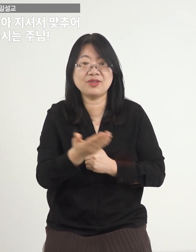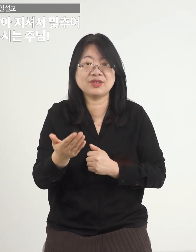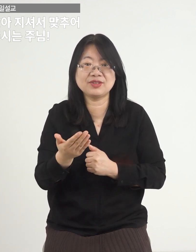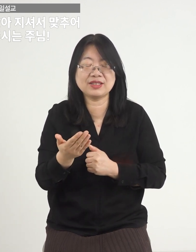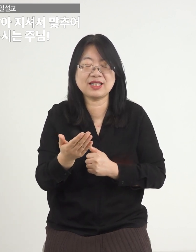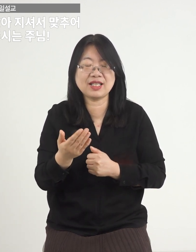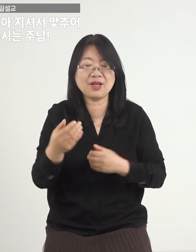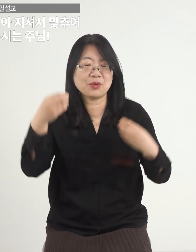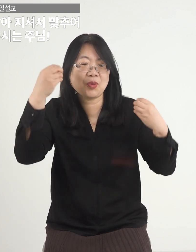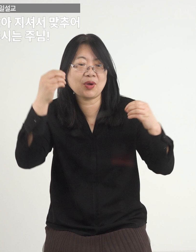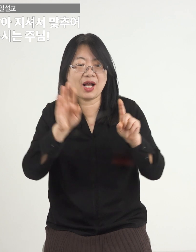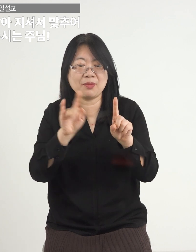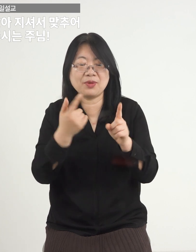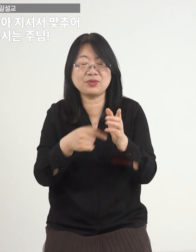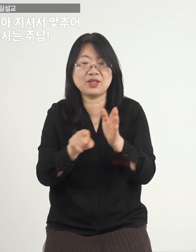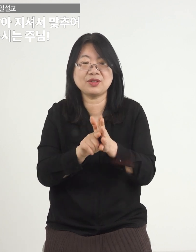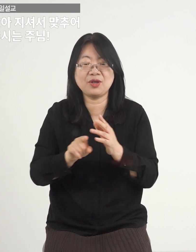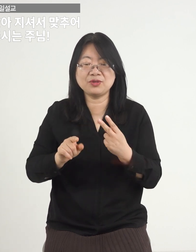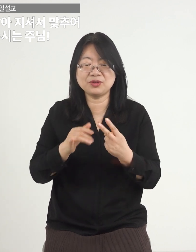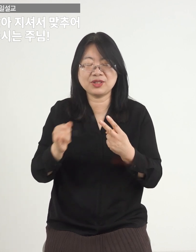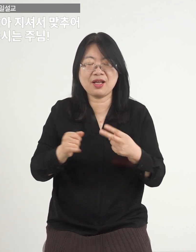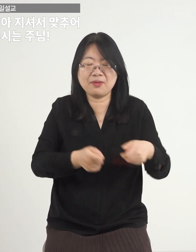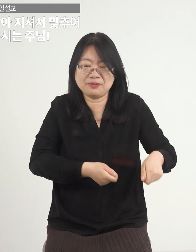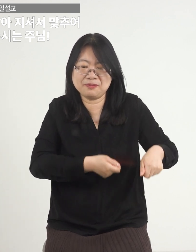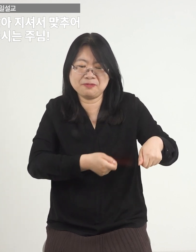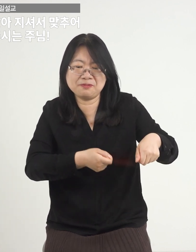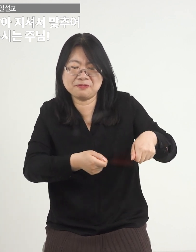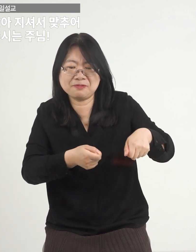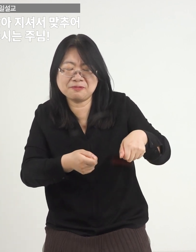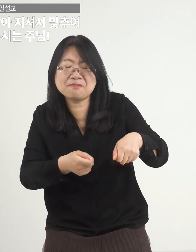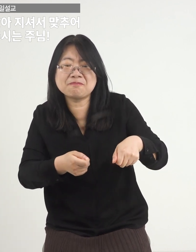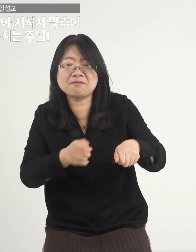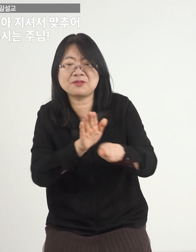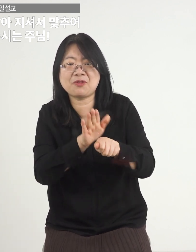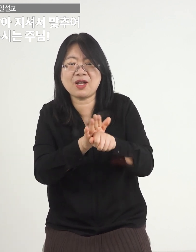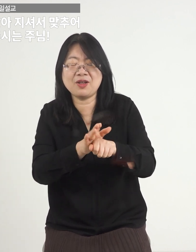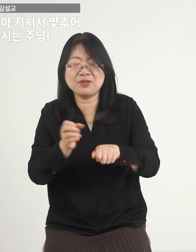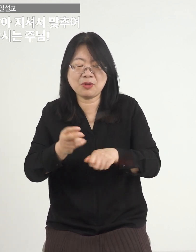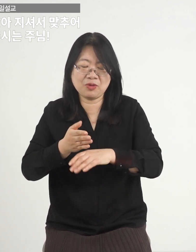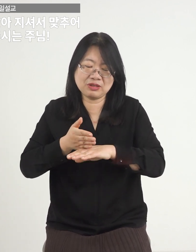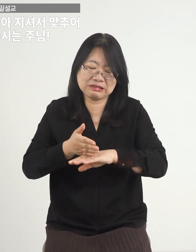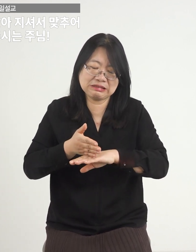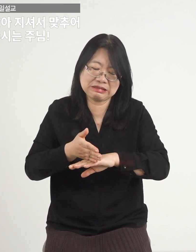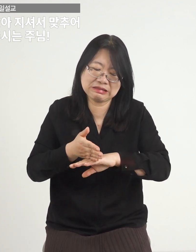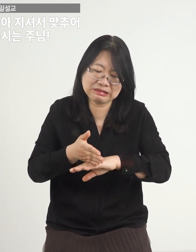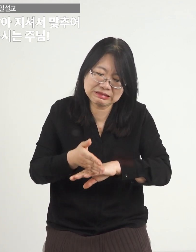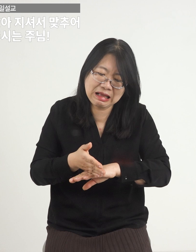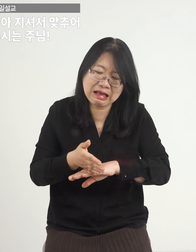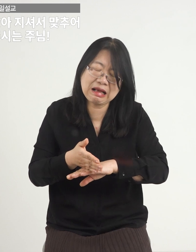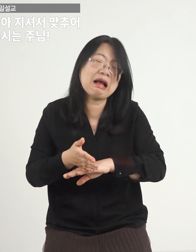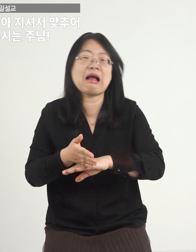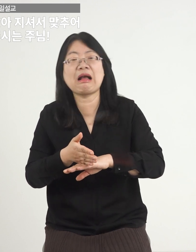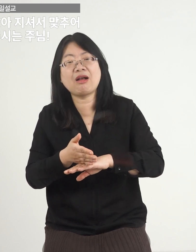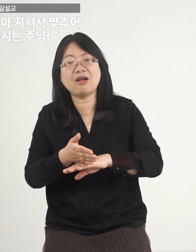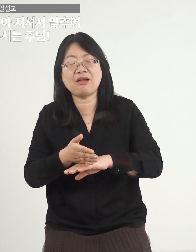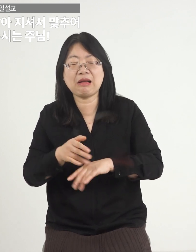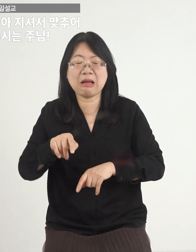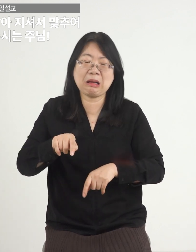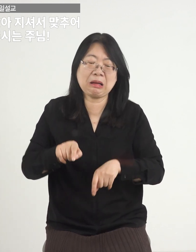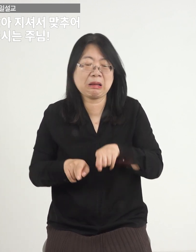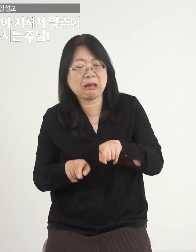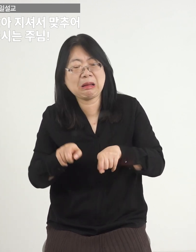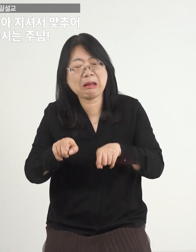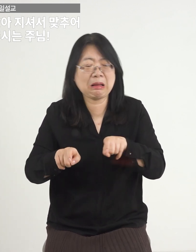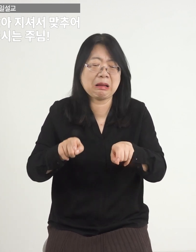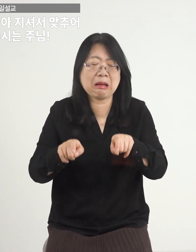한번 올려지려면 두 사람이 부축을 하고 또 느릿느릿한 삐뚤삐뚤한